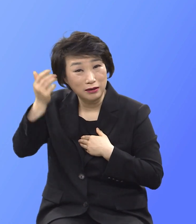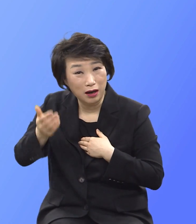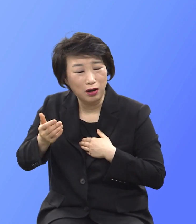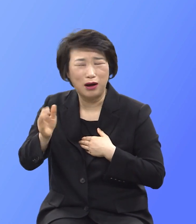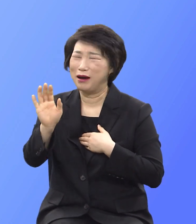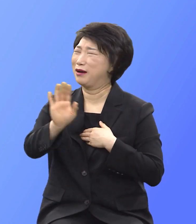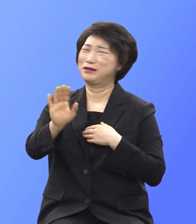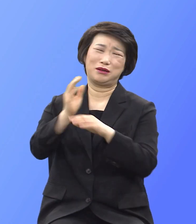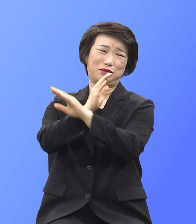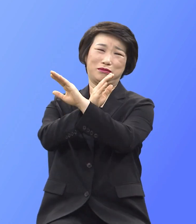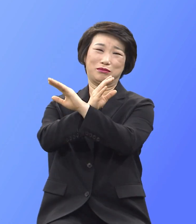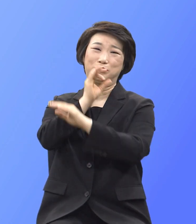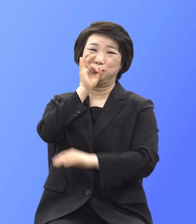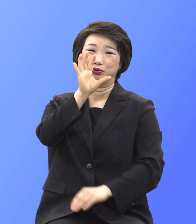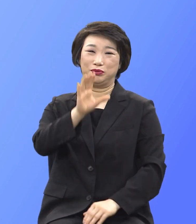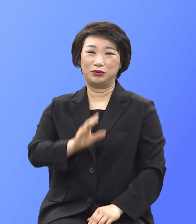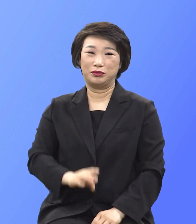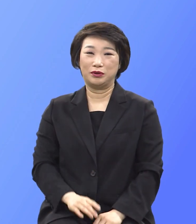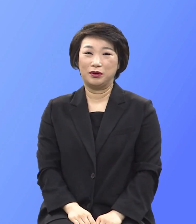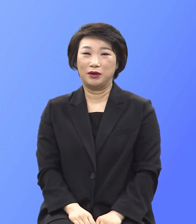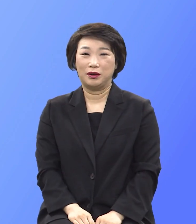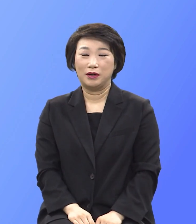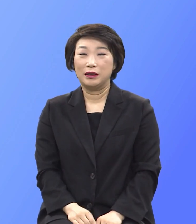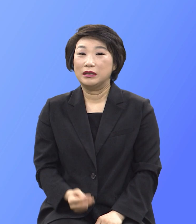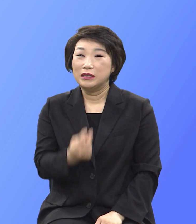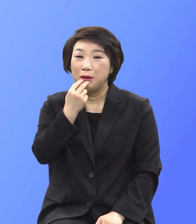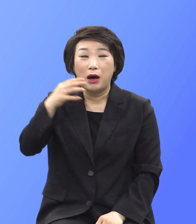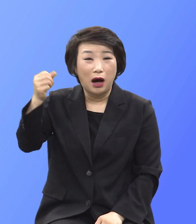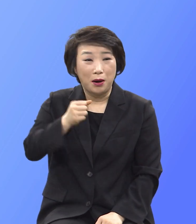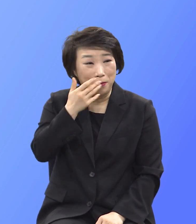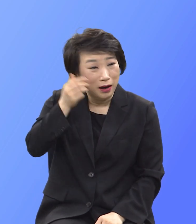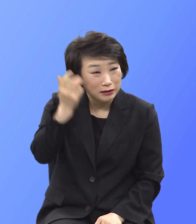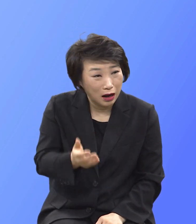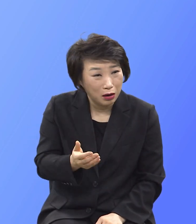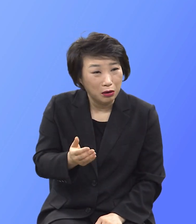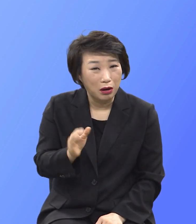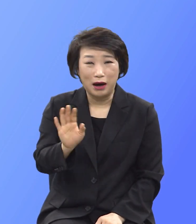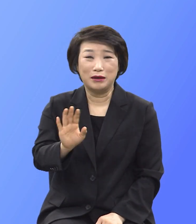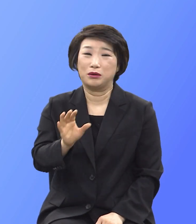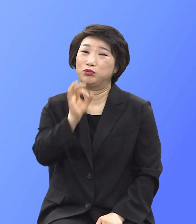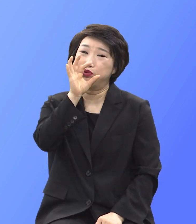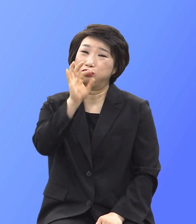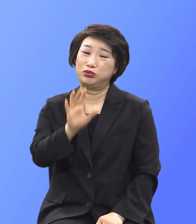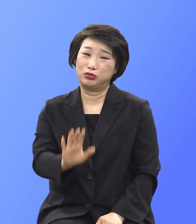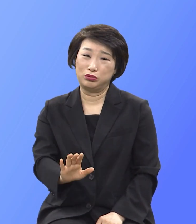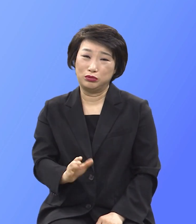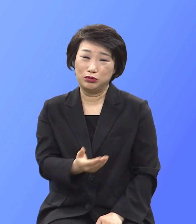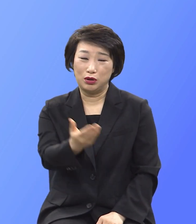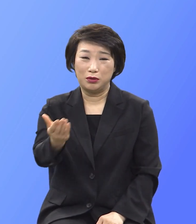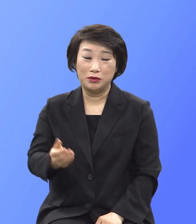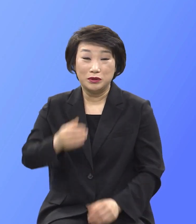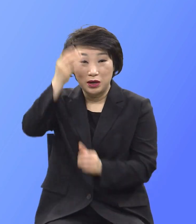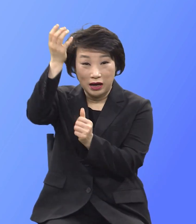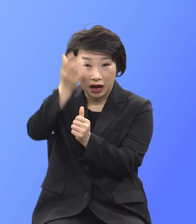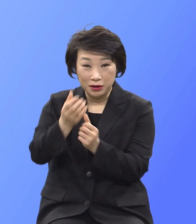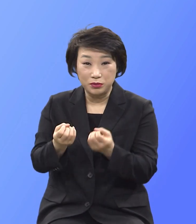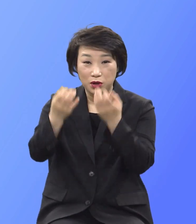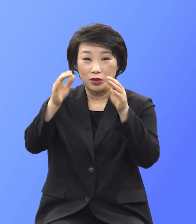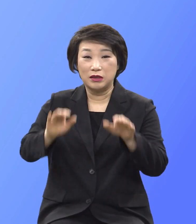있느냐? 없다 이 말입니다. 생명을 얻었느냐? 없다 이 말입니다. 성령